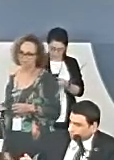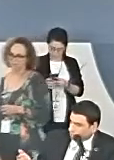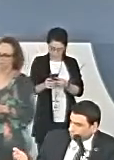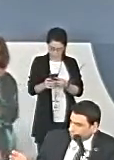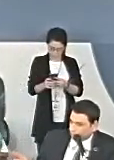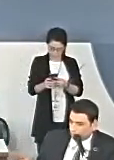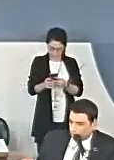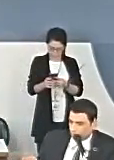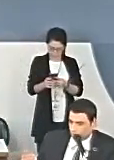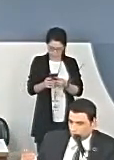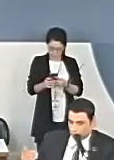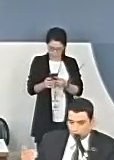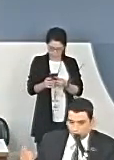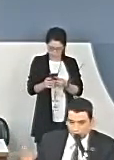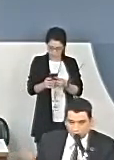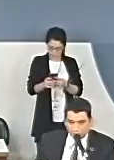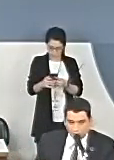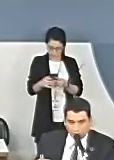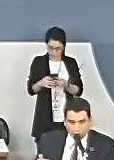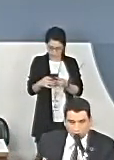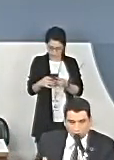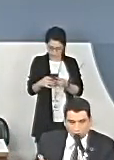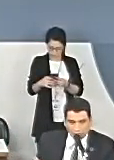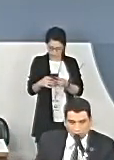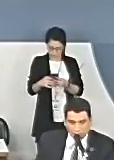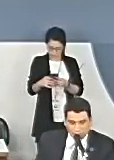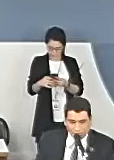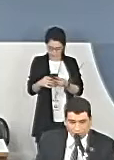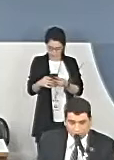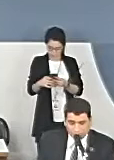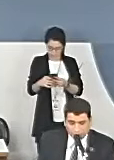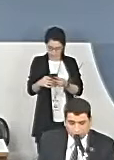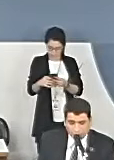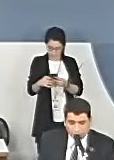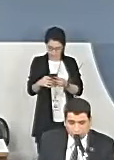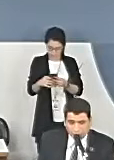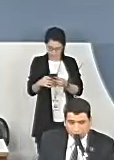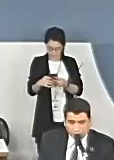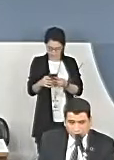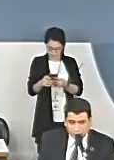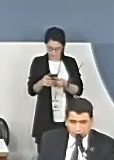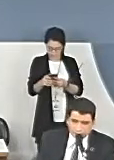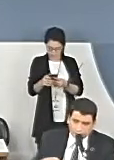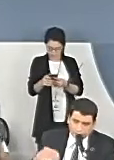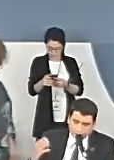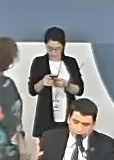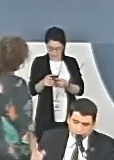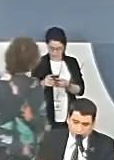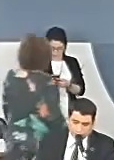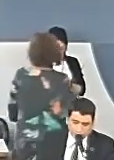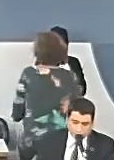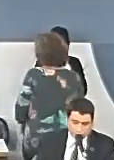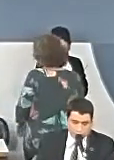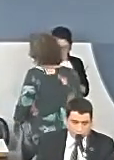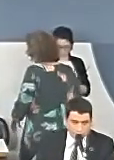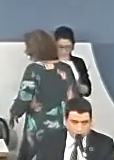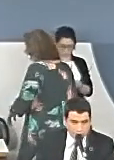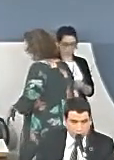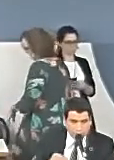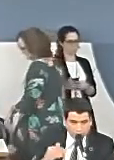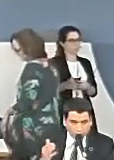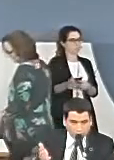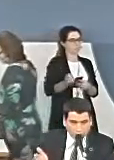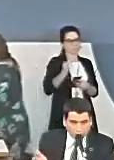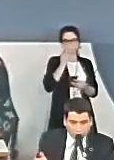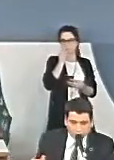consegue conviver e e tem uma interpretação daquilo que a gente vivencia mais e eu sempre disse a tenda na época da sugestão da criação